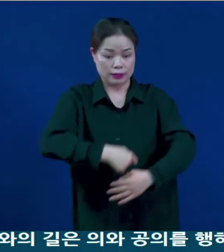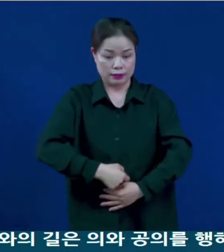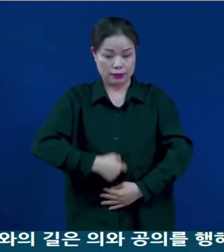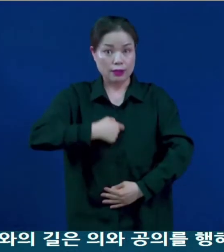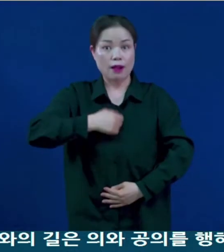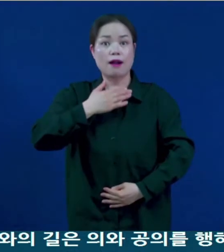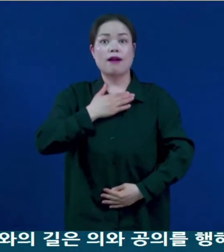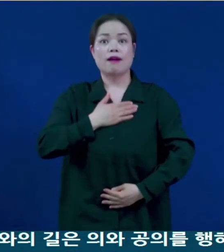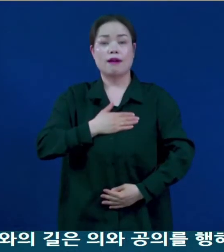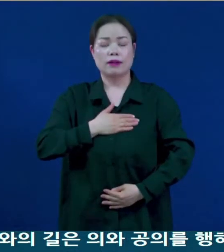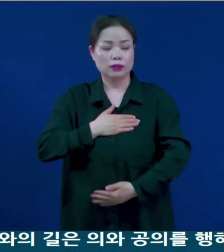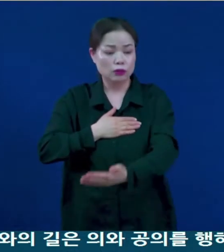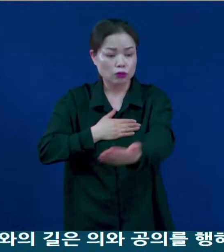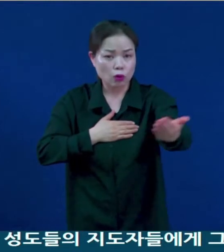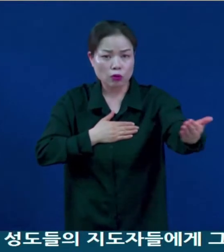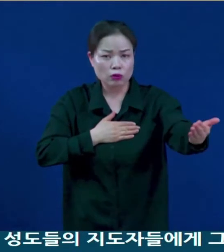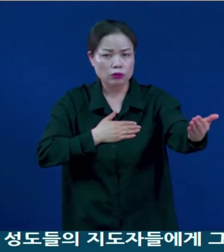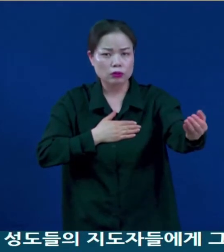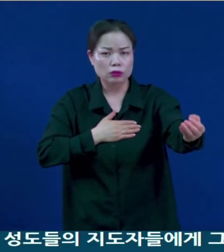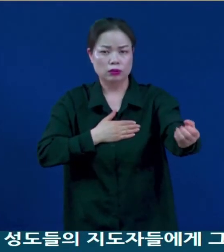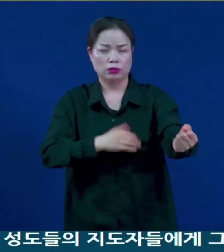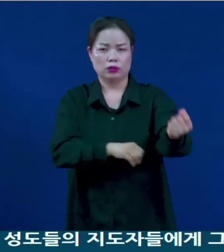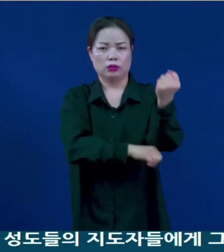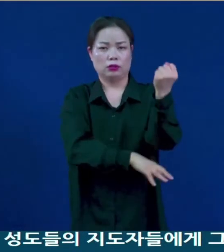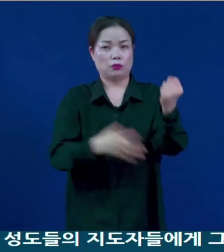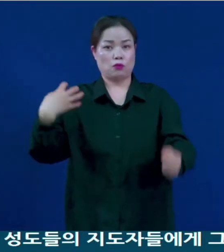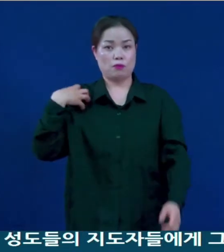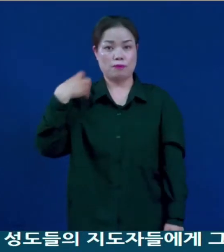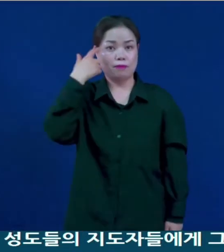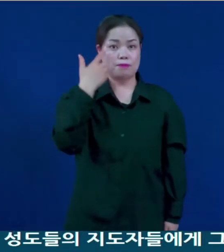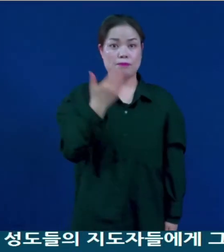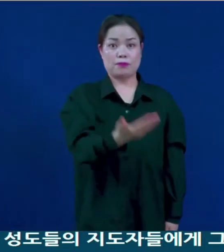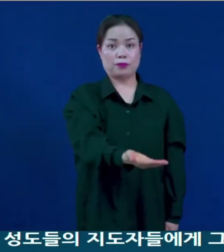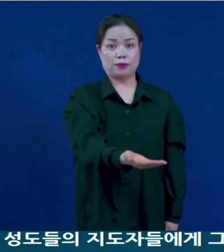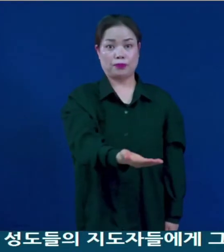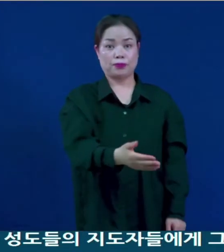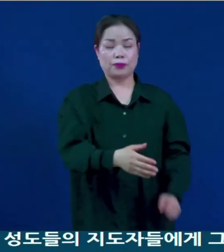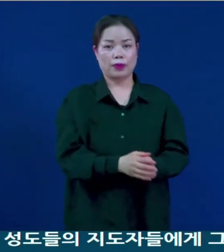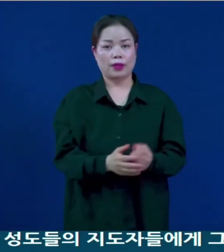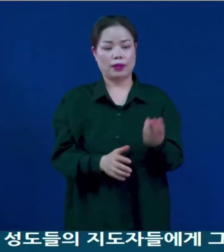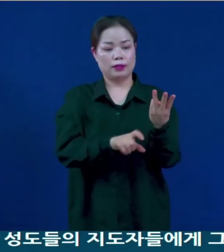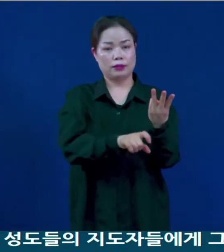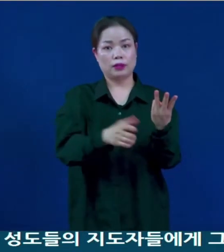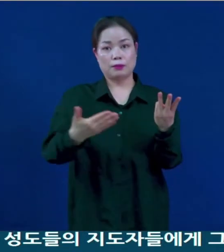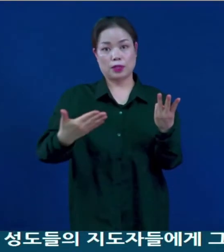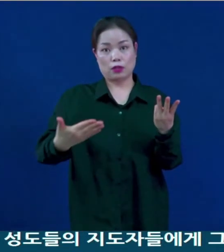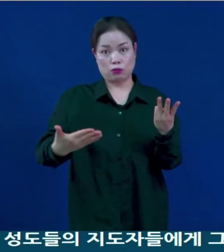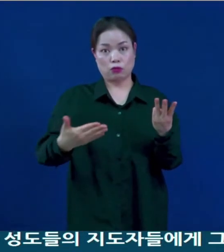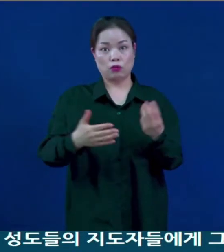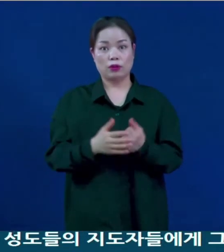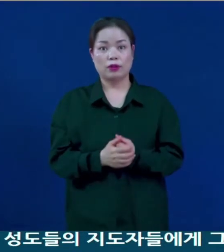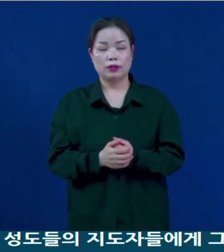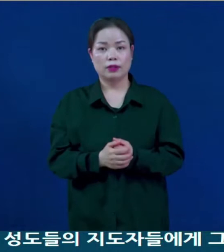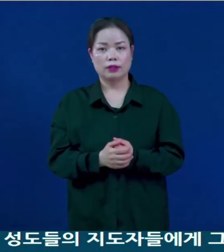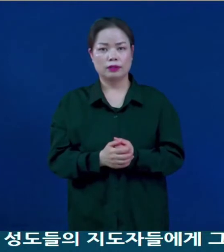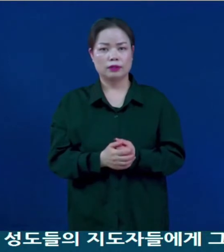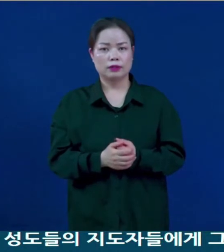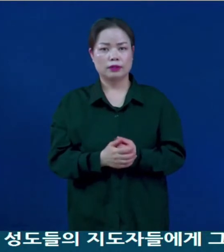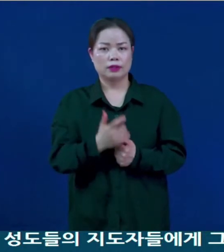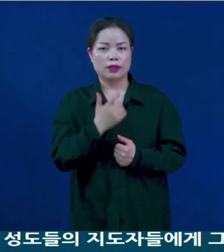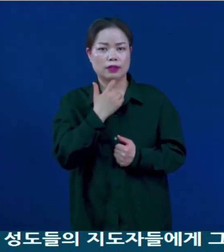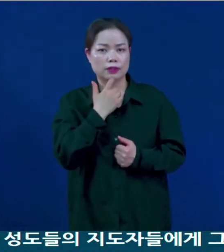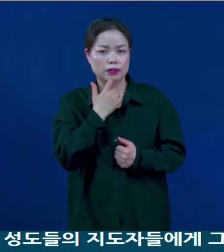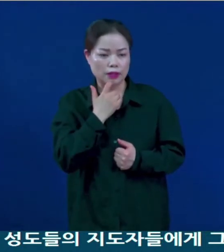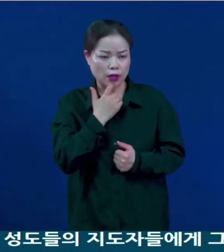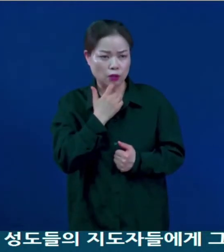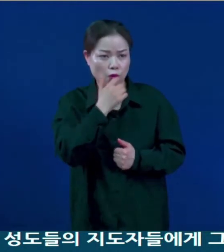정의를 아는 것이 너희의 본분이 아니냐. 또 3장 9절 말씀에 야곱